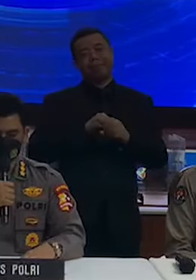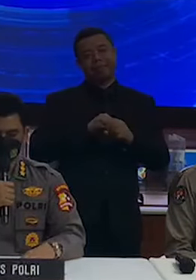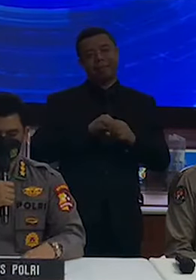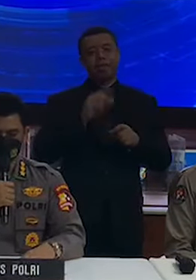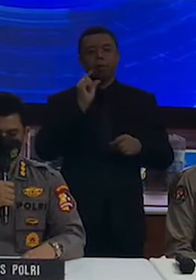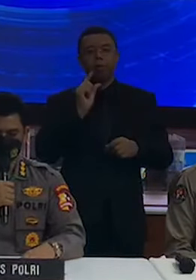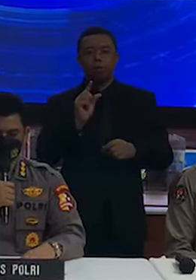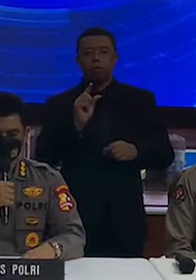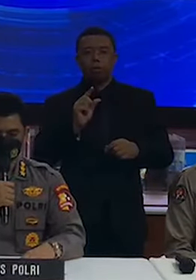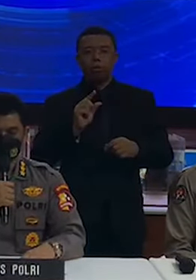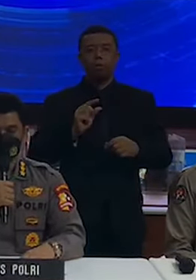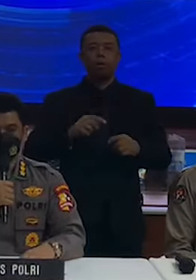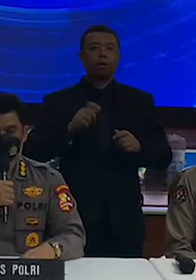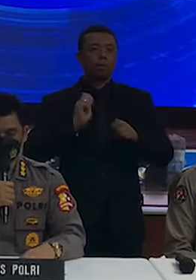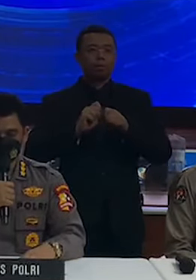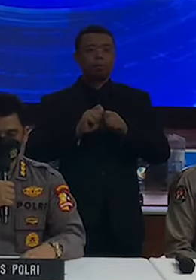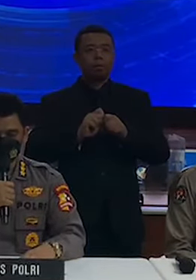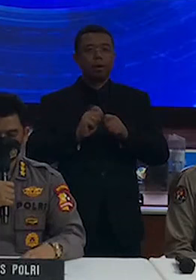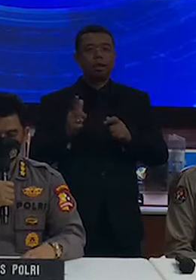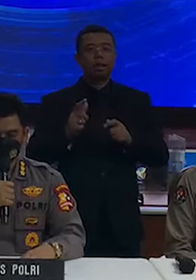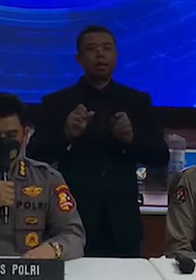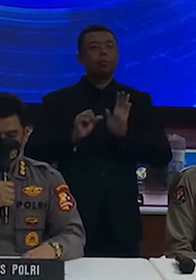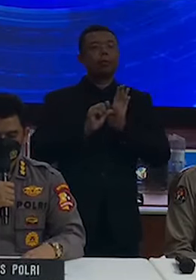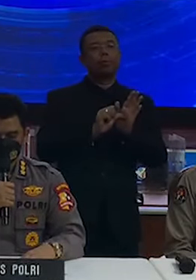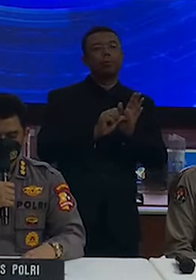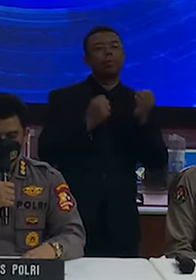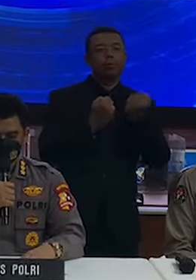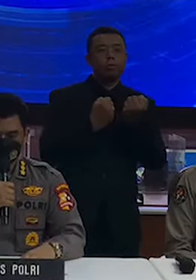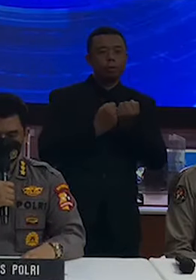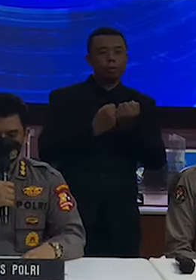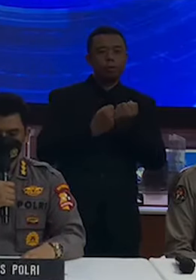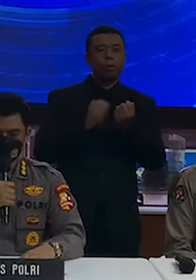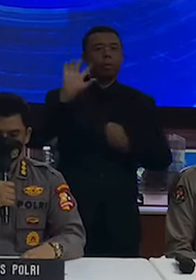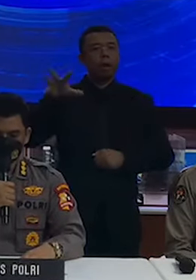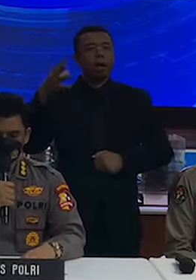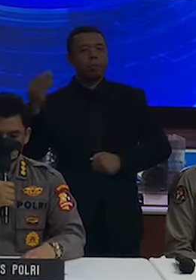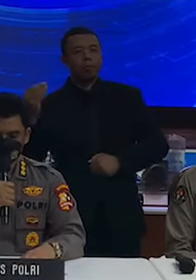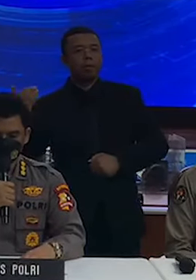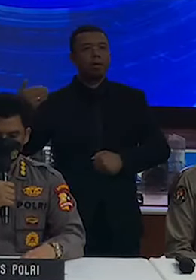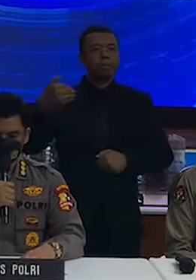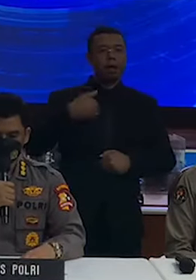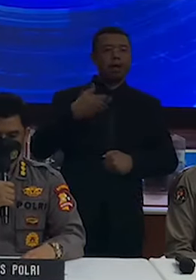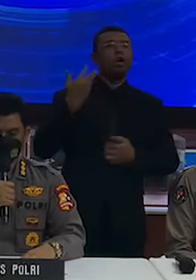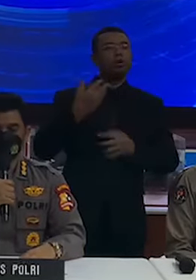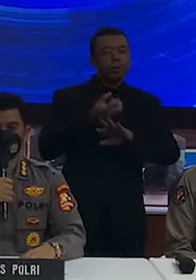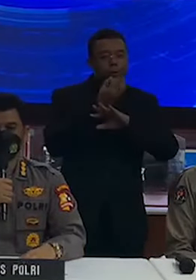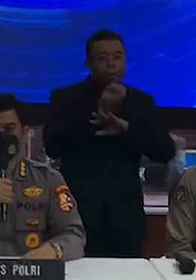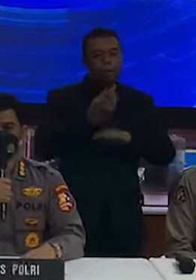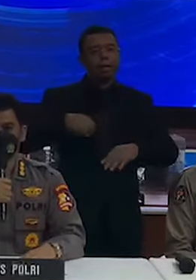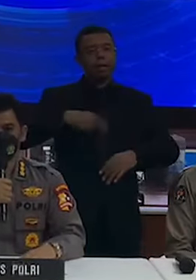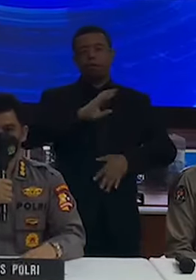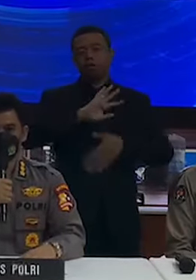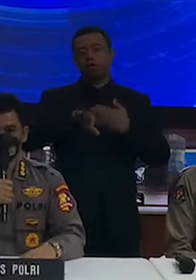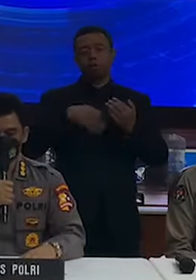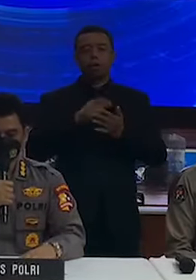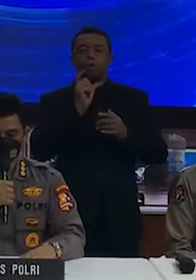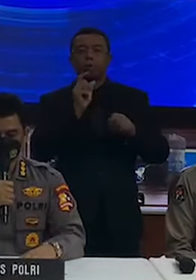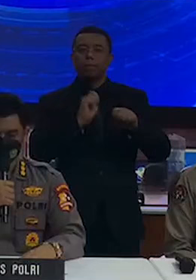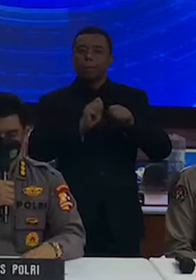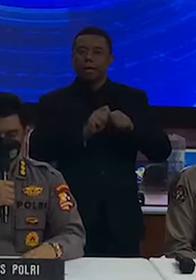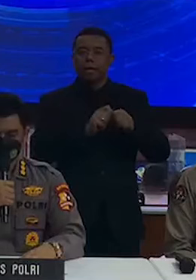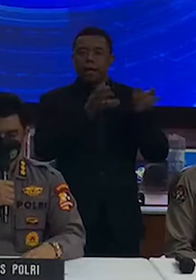pelaksanaan mudik dan balik yang selalu memberikan masukan kepada kita semuanya untuk